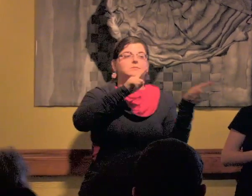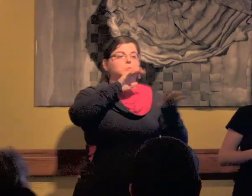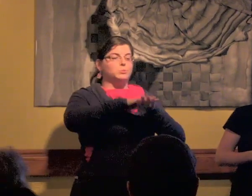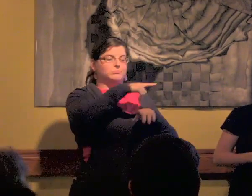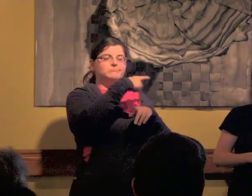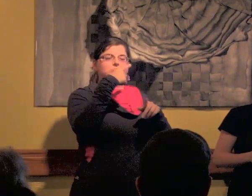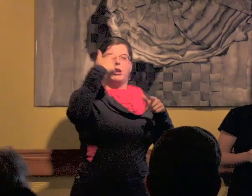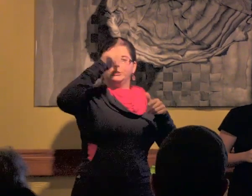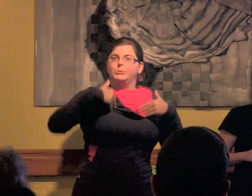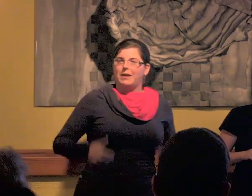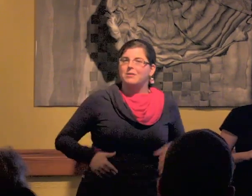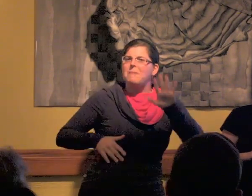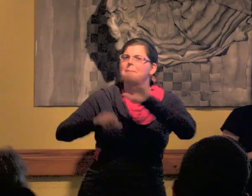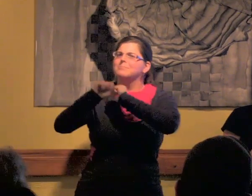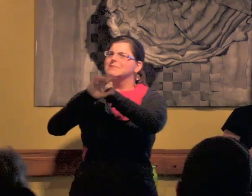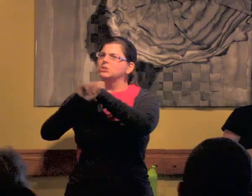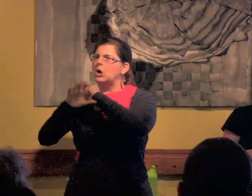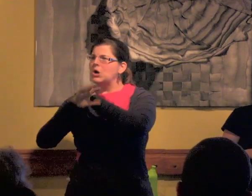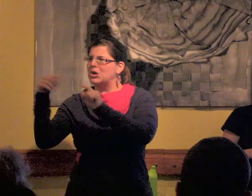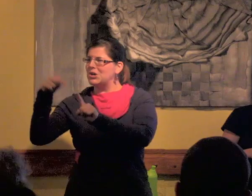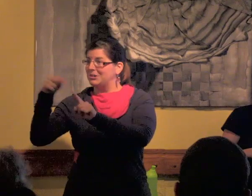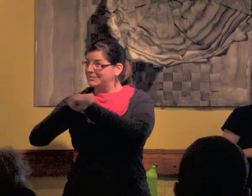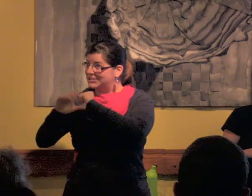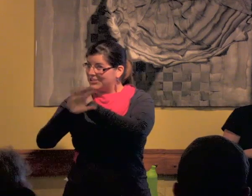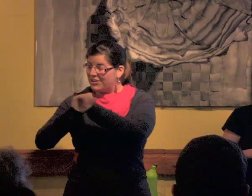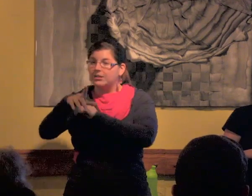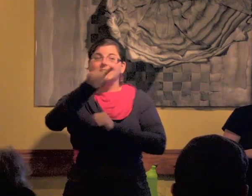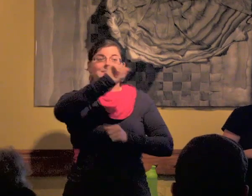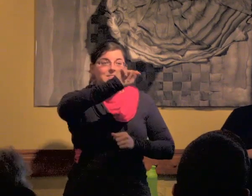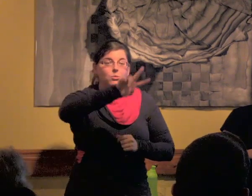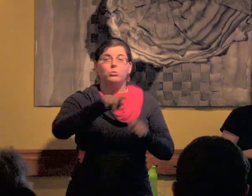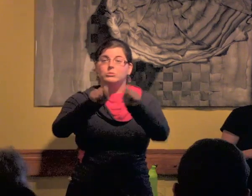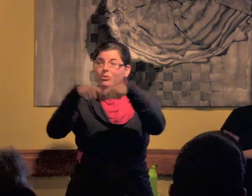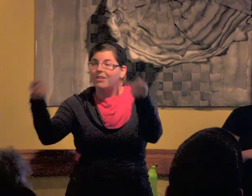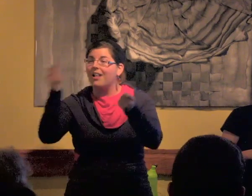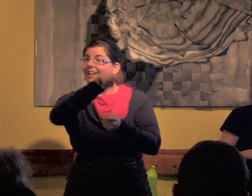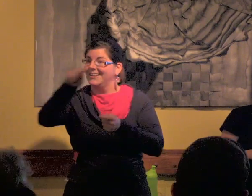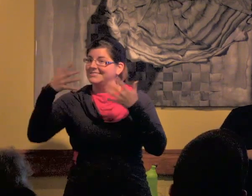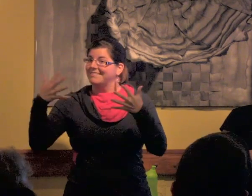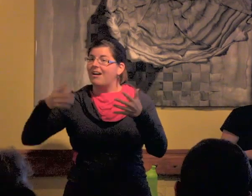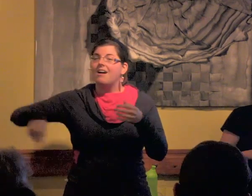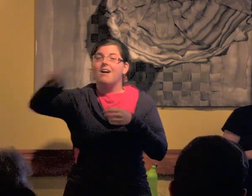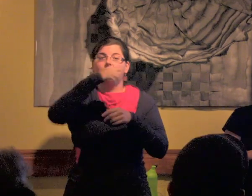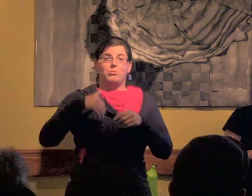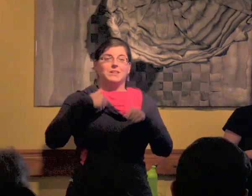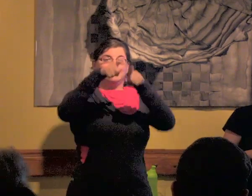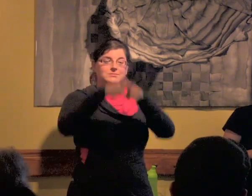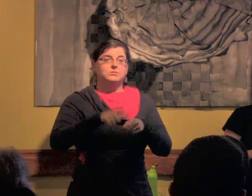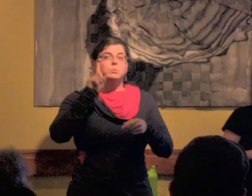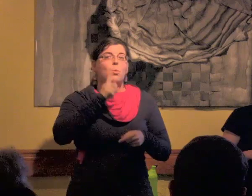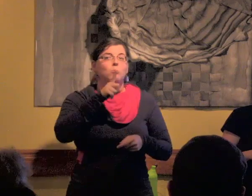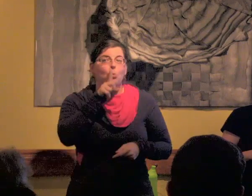C'est intéressant parce qu'à propos des mythes, c'est en lien effectivement avec la logique humaine, mais également les médias, que ce soit dans la télévision et dans